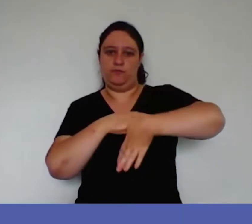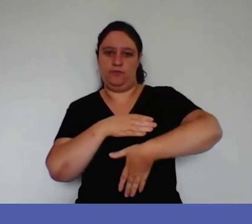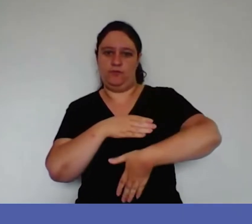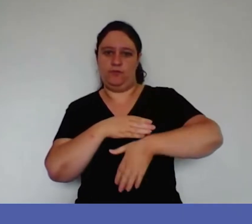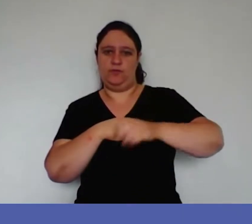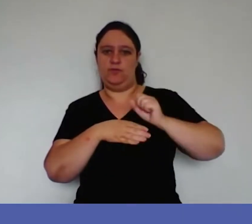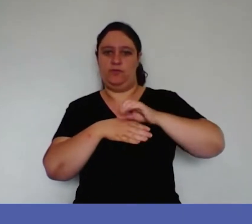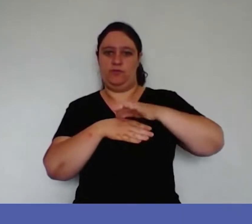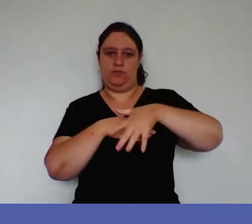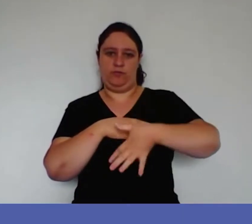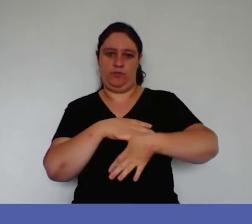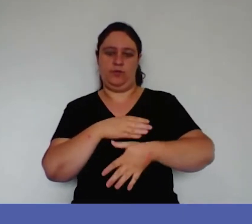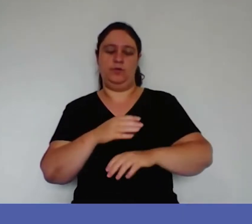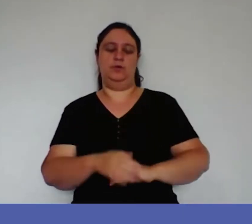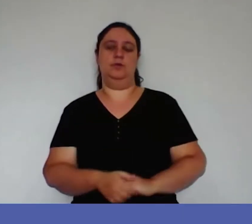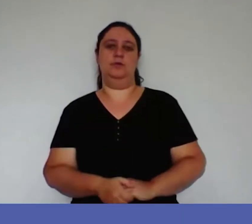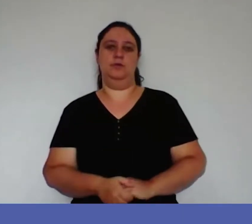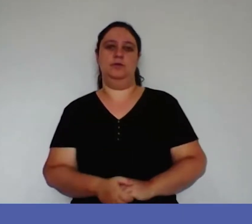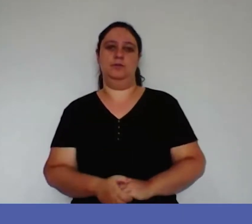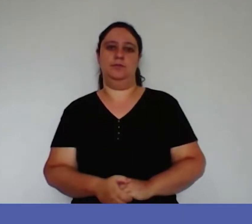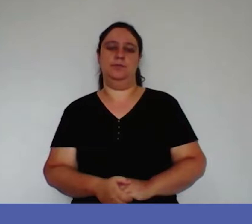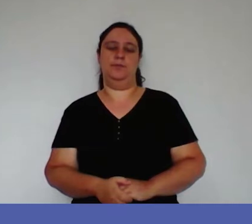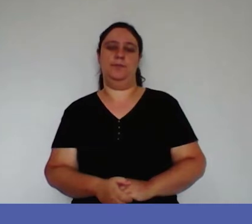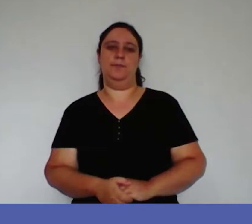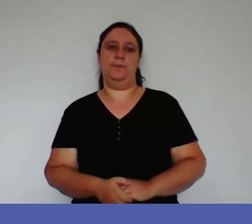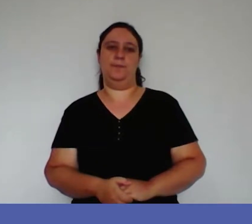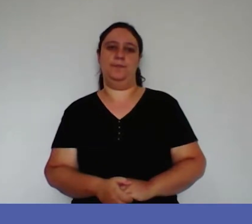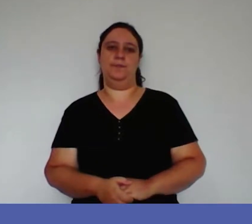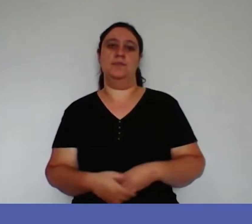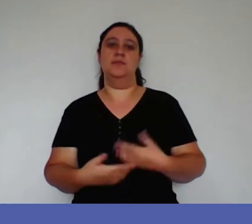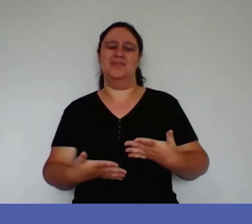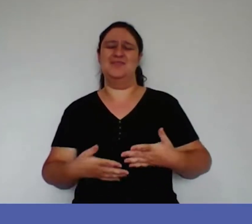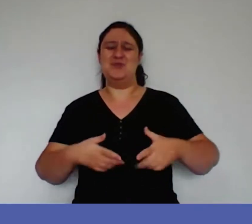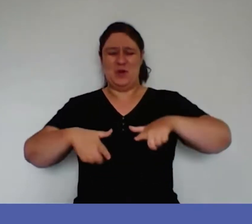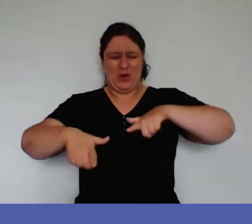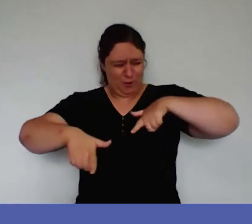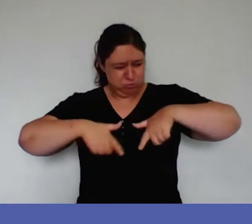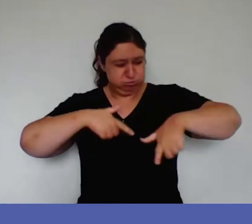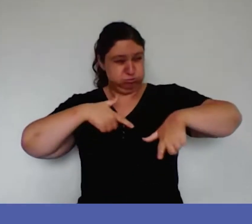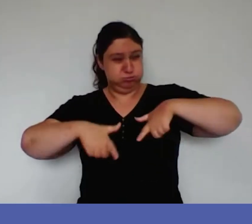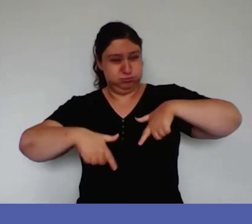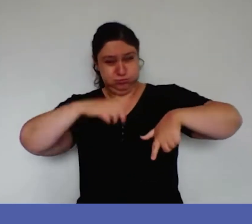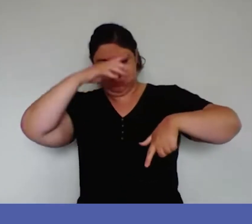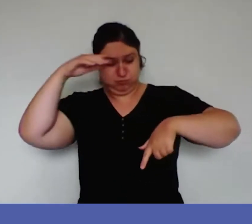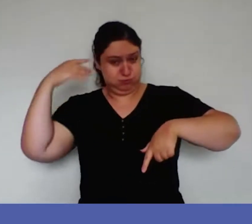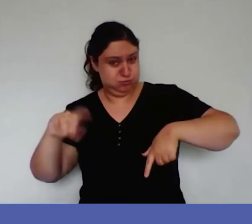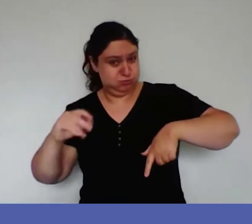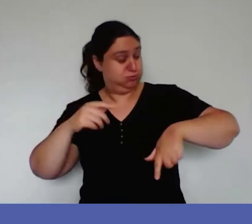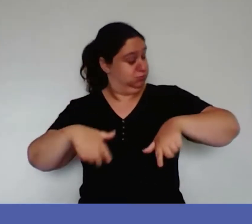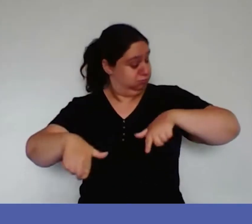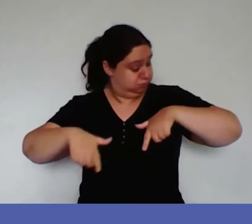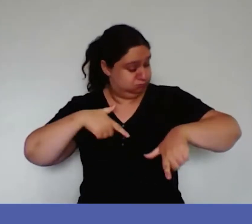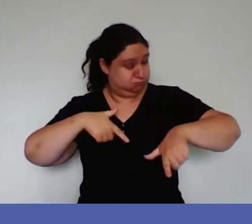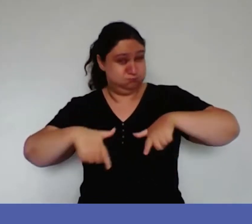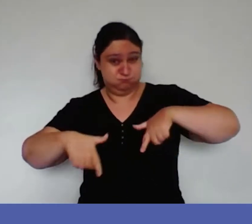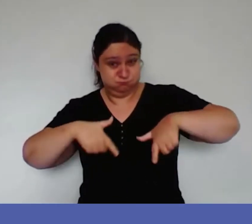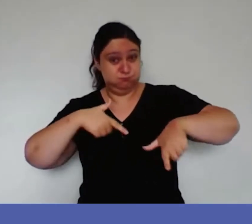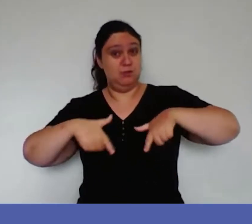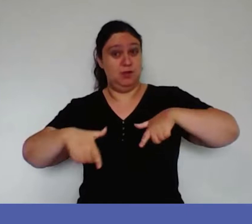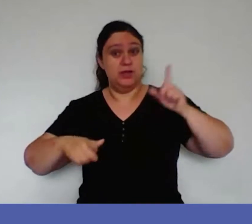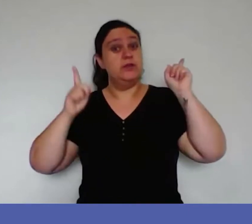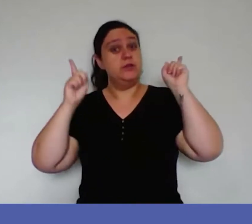E foi um trabalho árduo, difícil, muito suor, né?